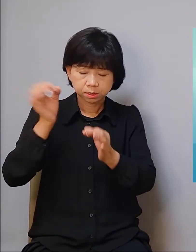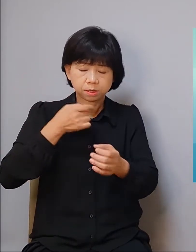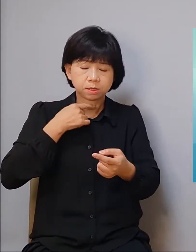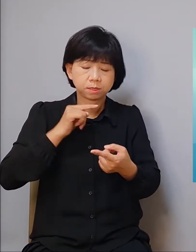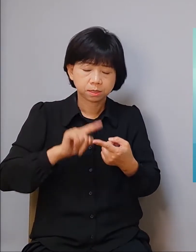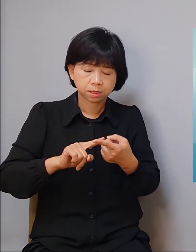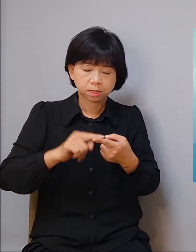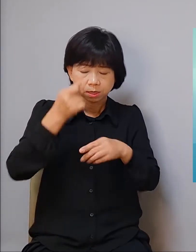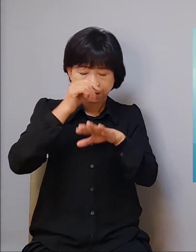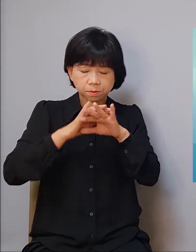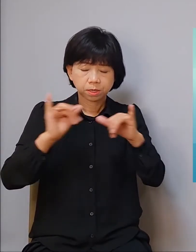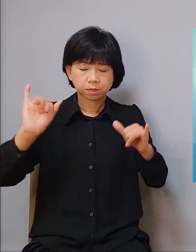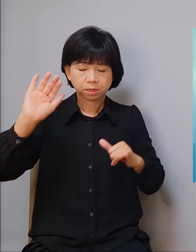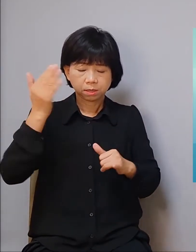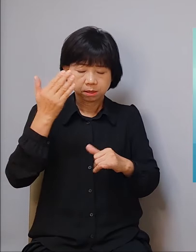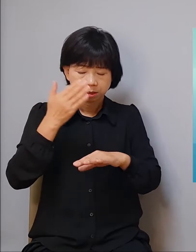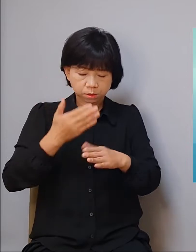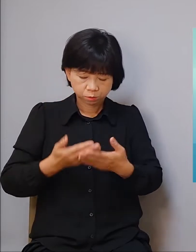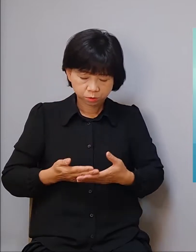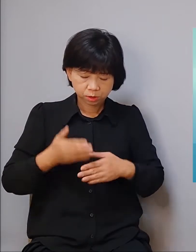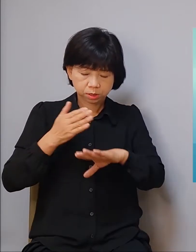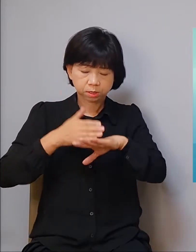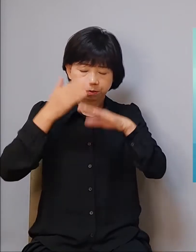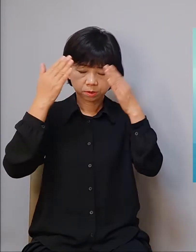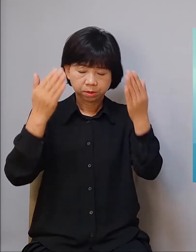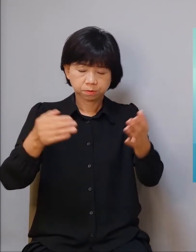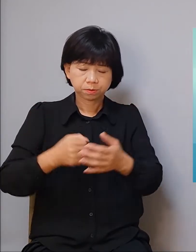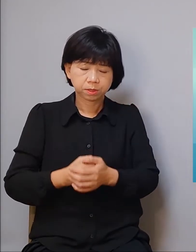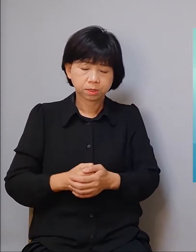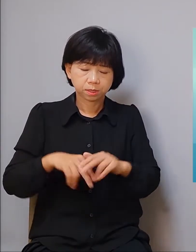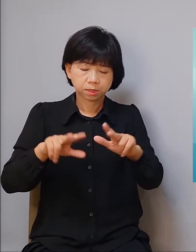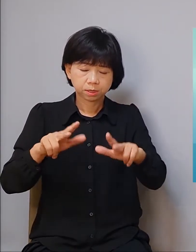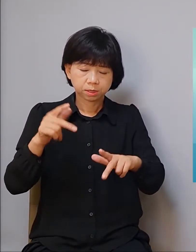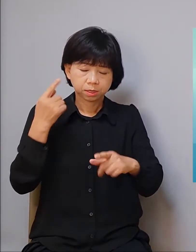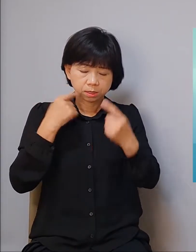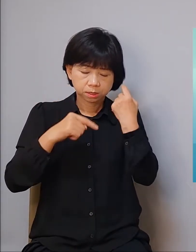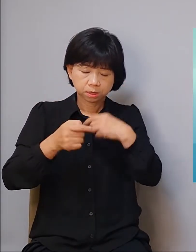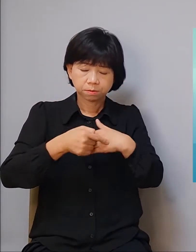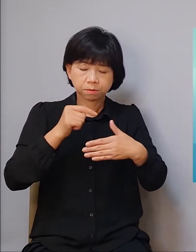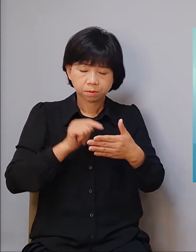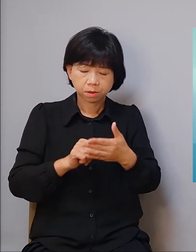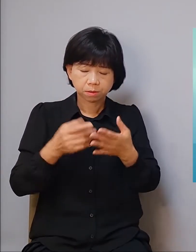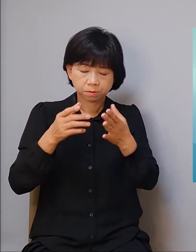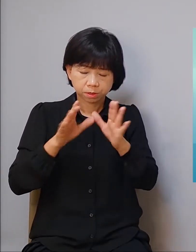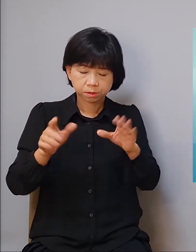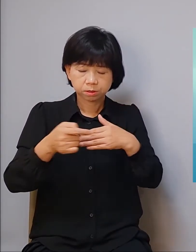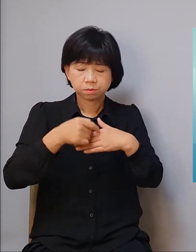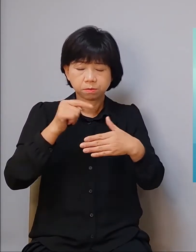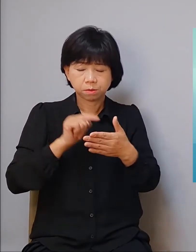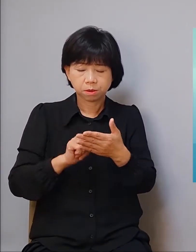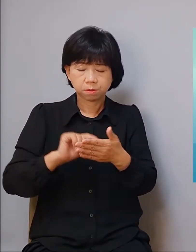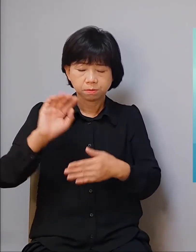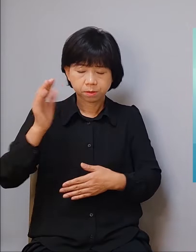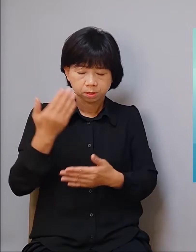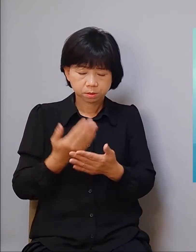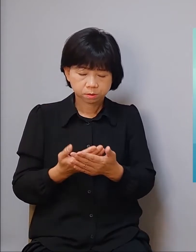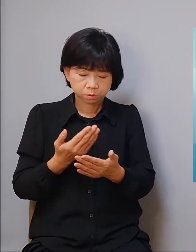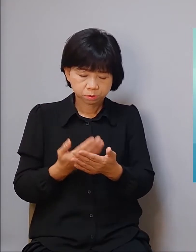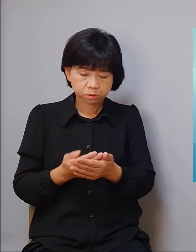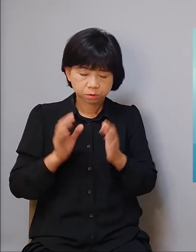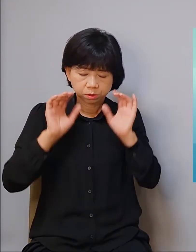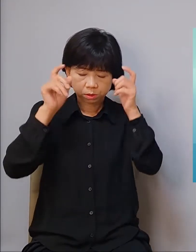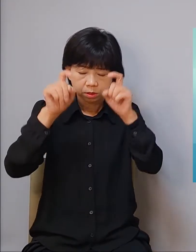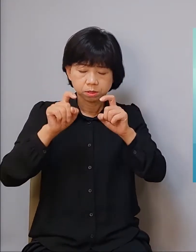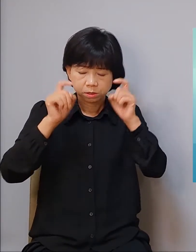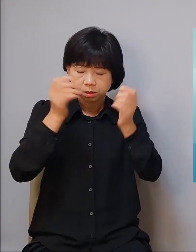사람 예배자가 될 수 있게 하시니 감사합니다. 이 시간 상한 심령, 깨어진 심령이 되게 해주셔서 어린